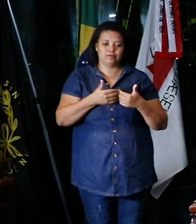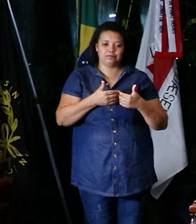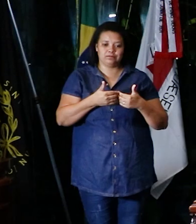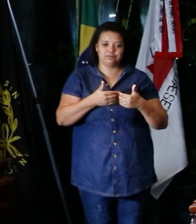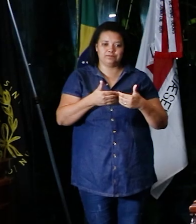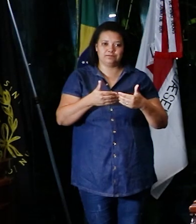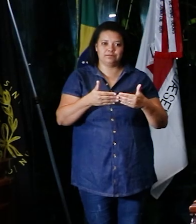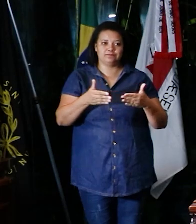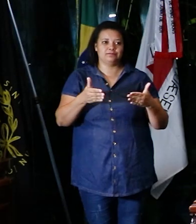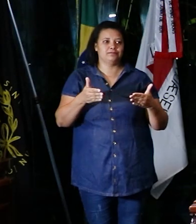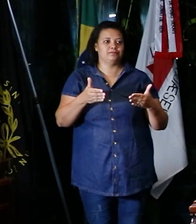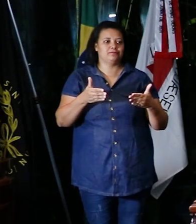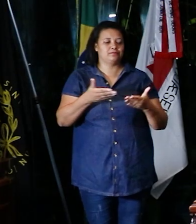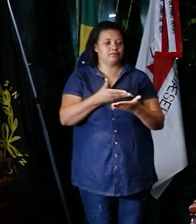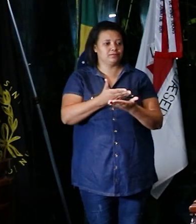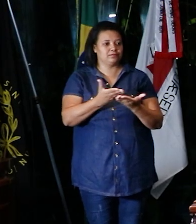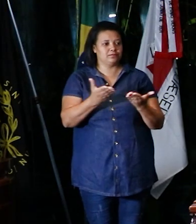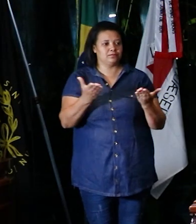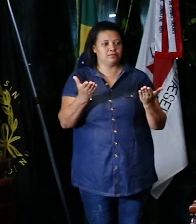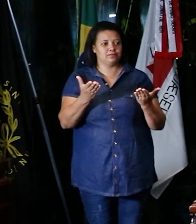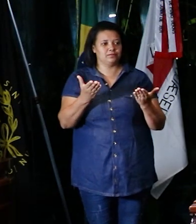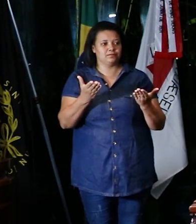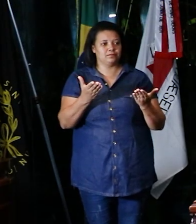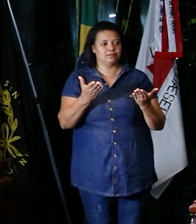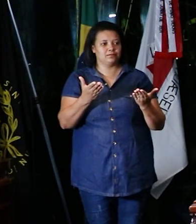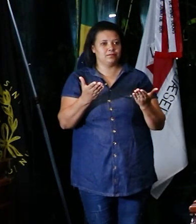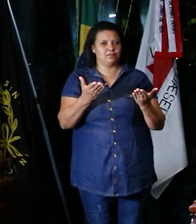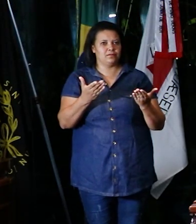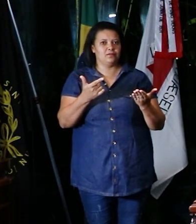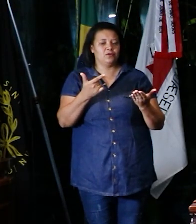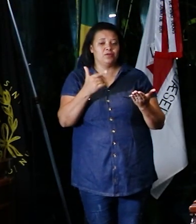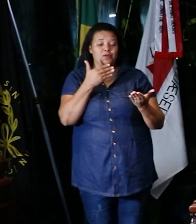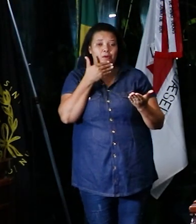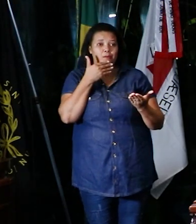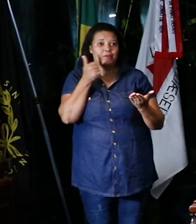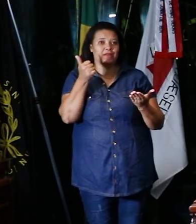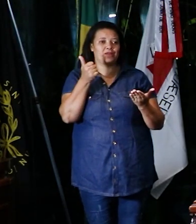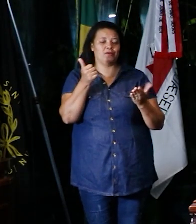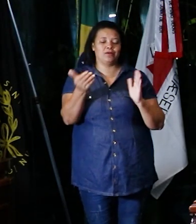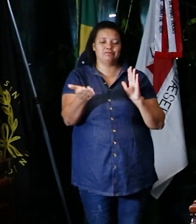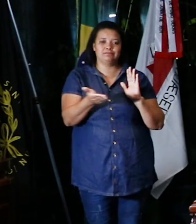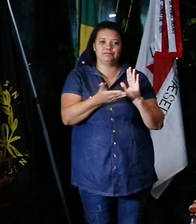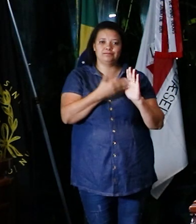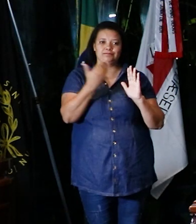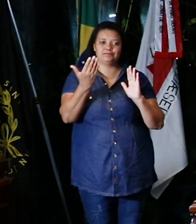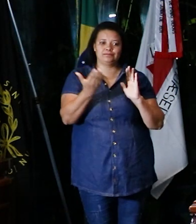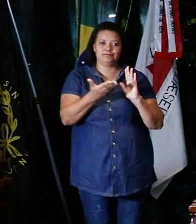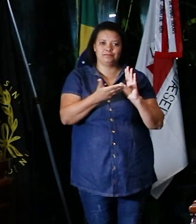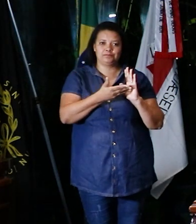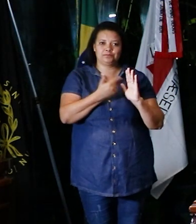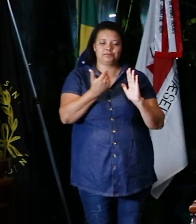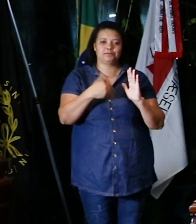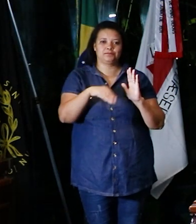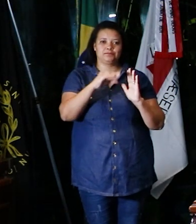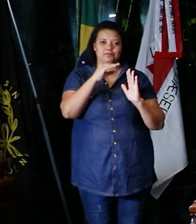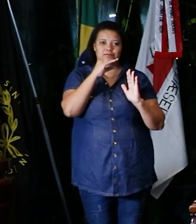introdução, vocês não tiveram o melhor, que são as páginas de Drummond,